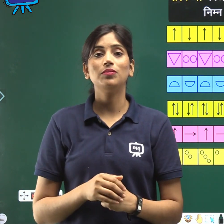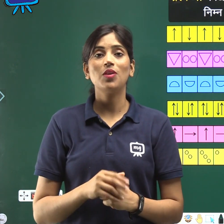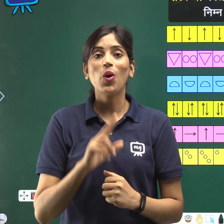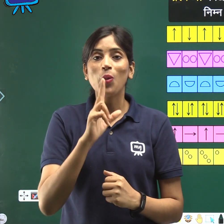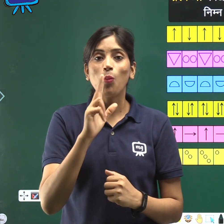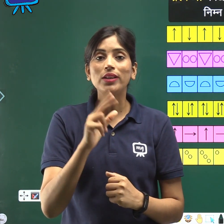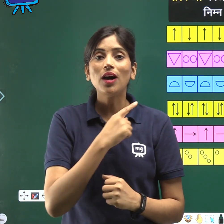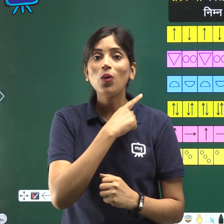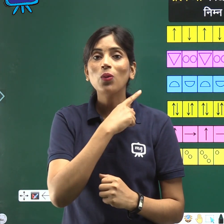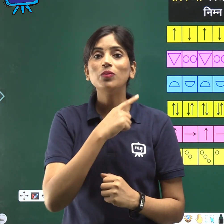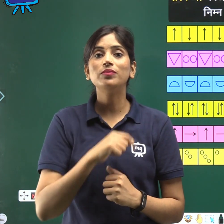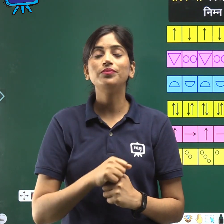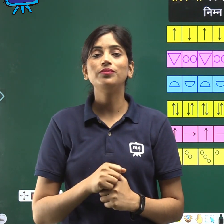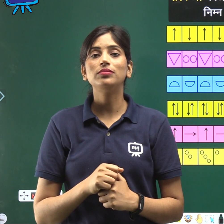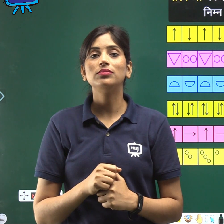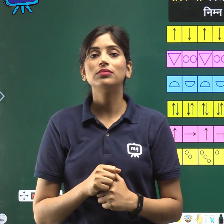बताओ।